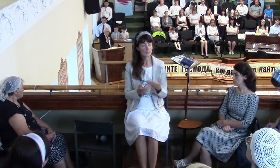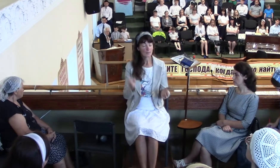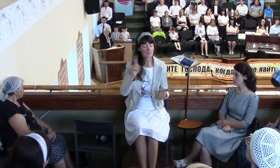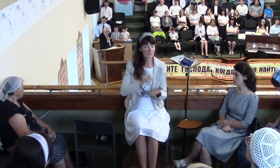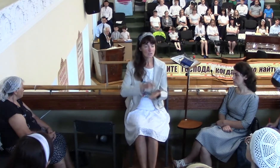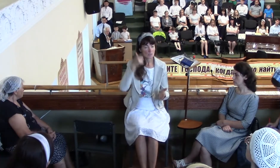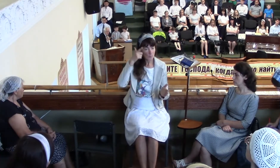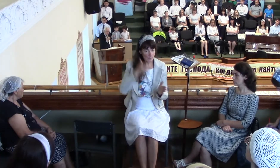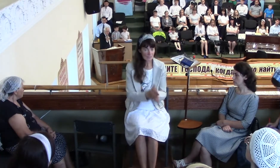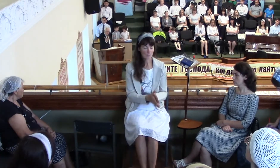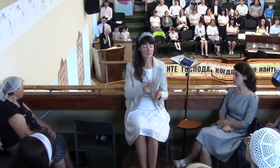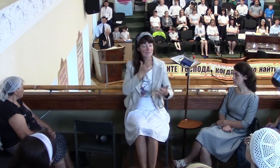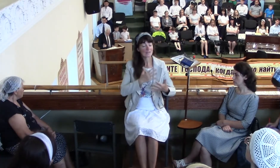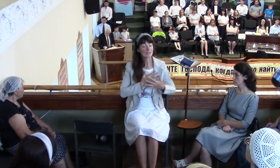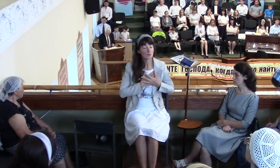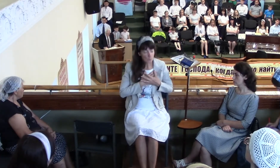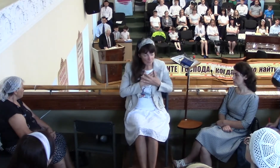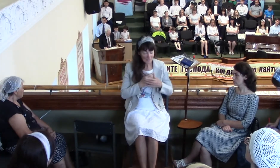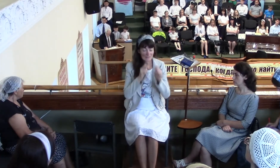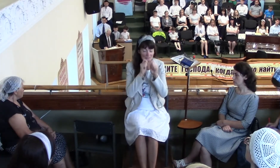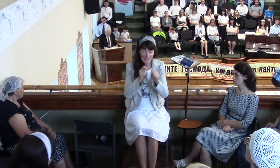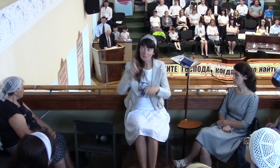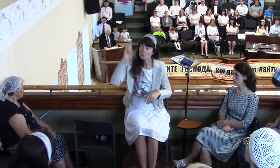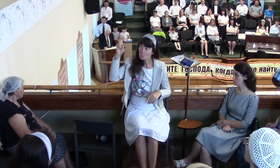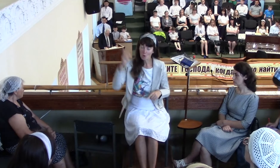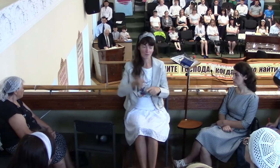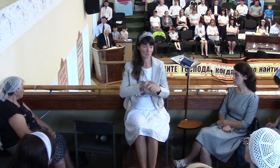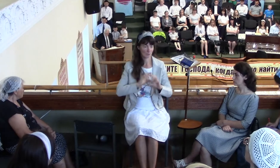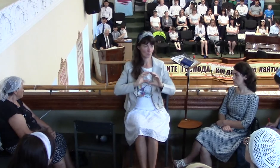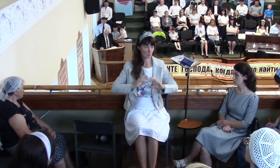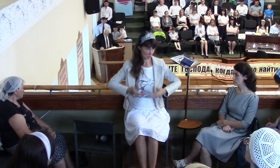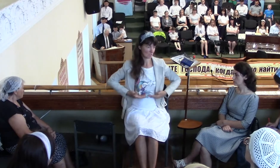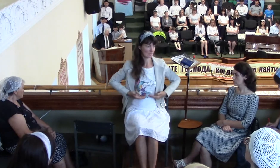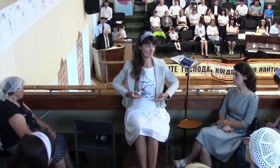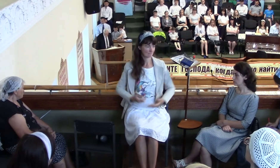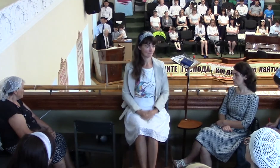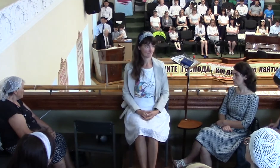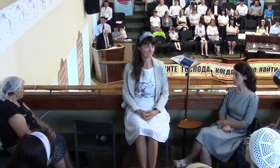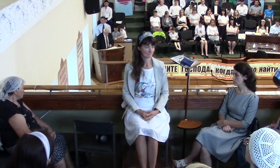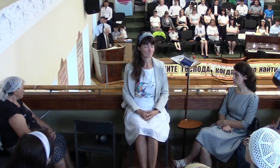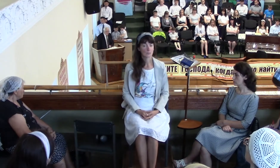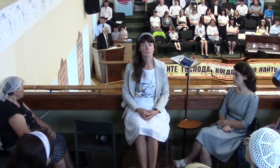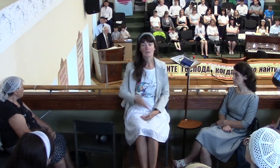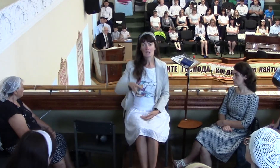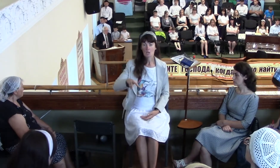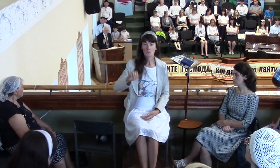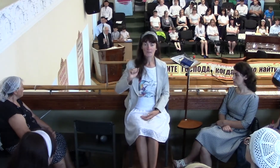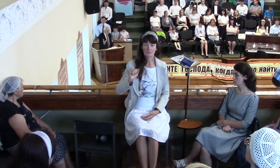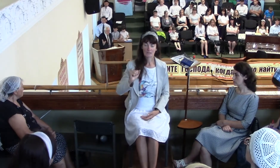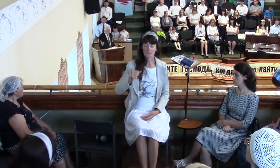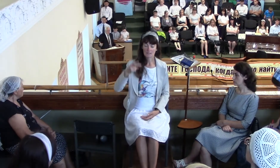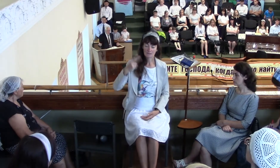подаренную Богом жизнь. Друзья, мы должны отношение к себе. Матфея 22:39, там